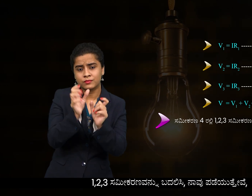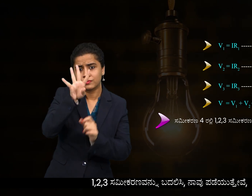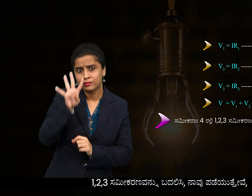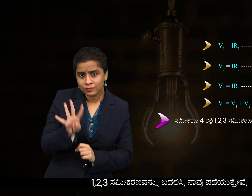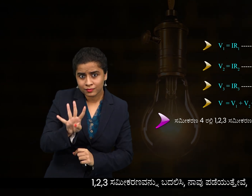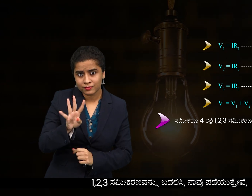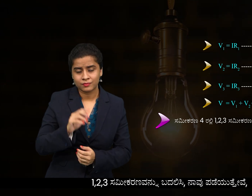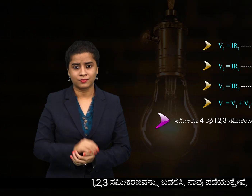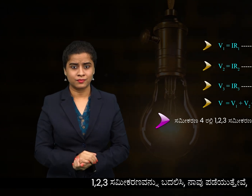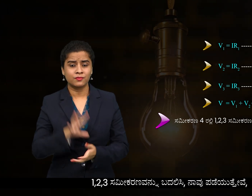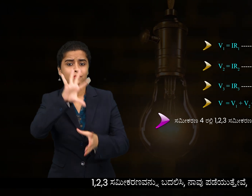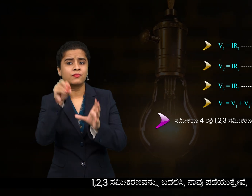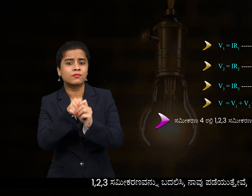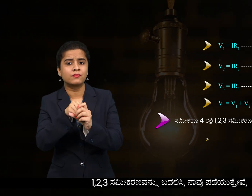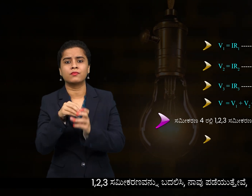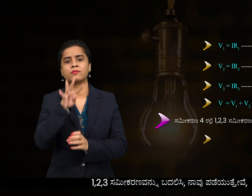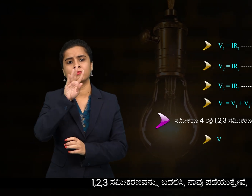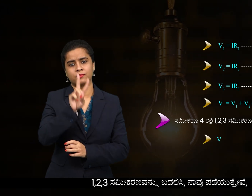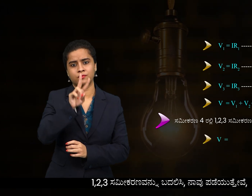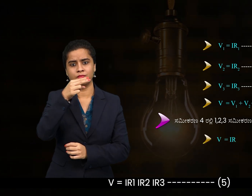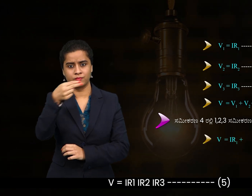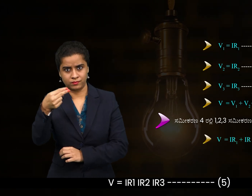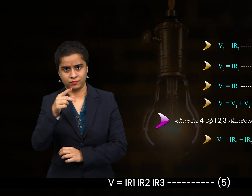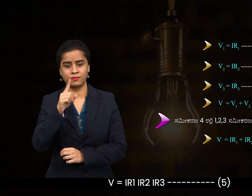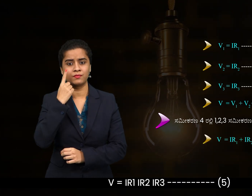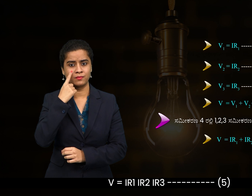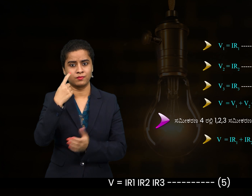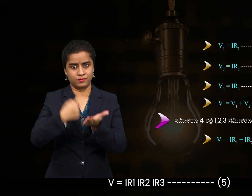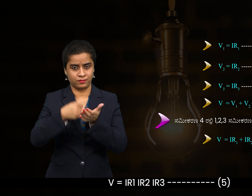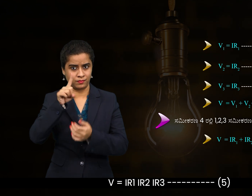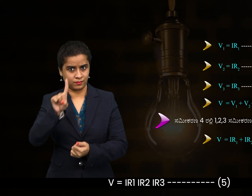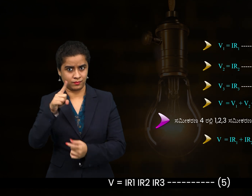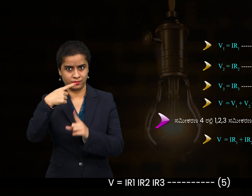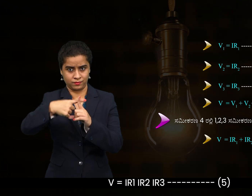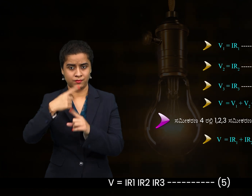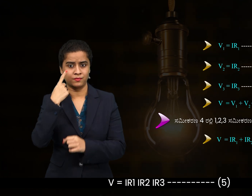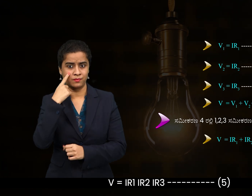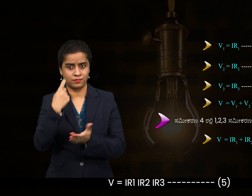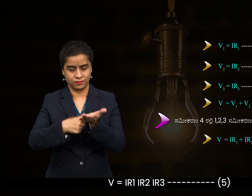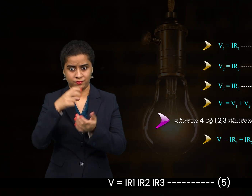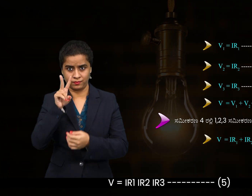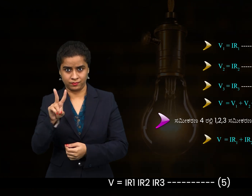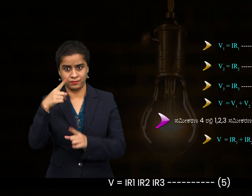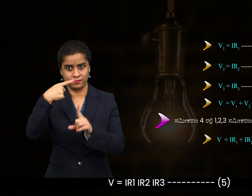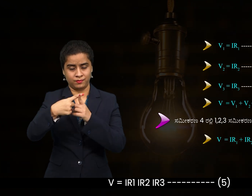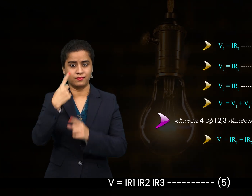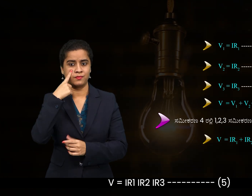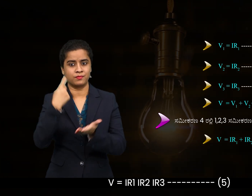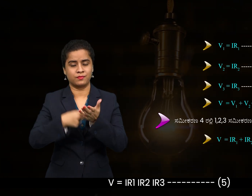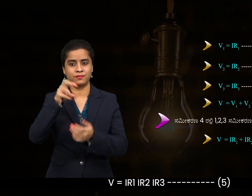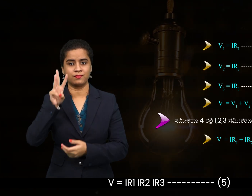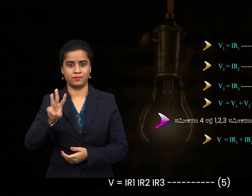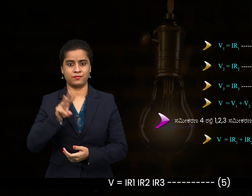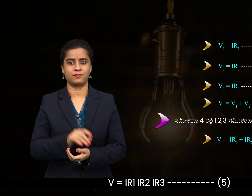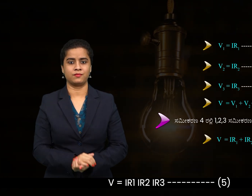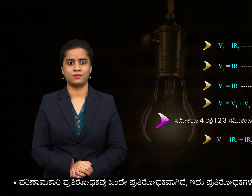ಸಮೀಕರಣವನ್ನು ಬದಲಿಸಿ ನಾವು ಪಡೆಯುತ್ತೇವೆ V is equal to R1, R2, R3. 5.